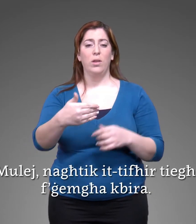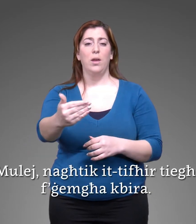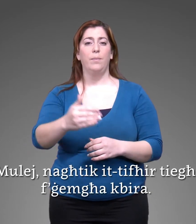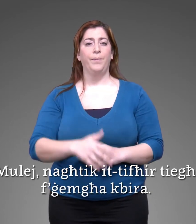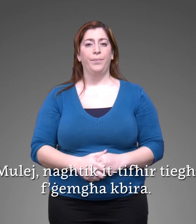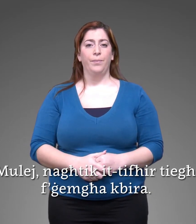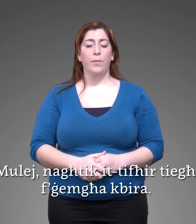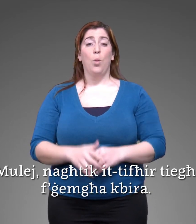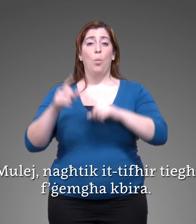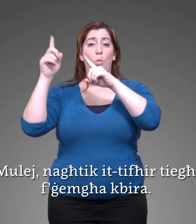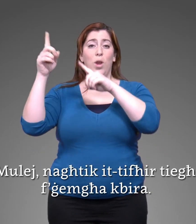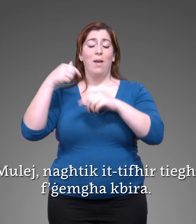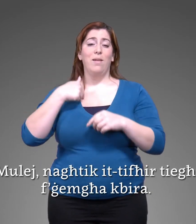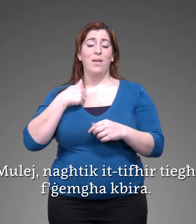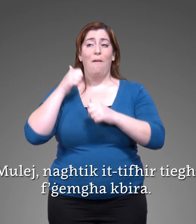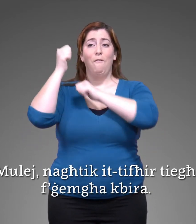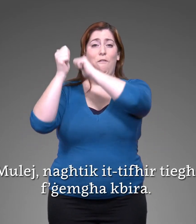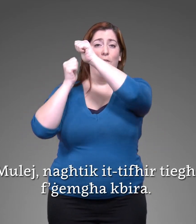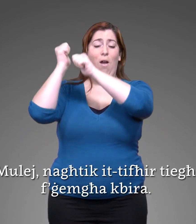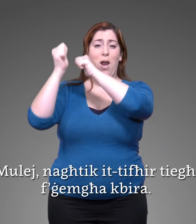Natik t-tif-hirtijaj fġama kbira